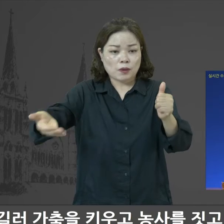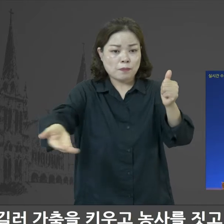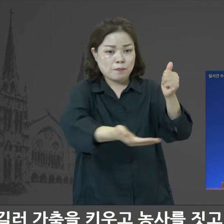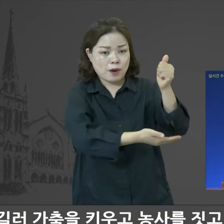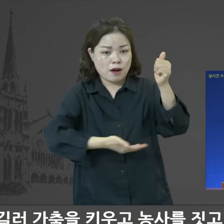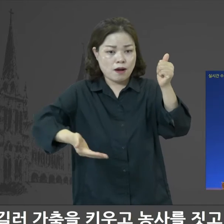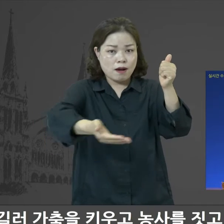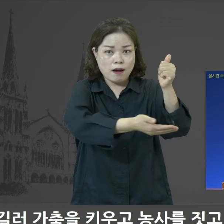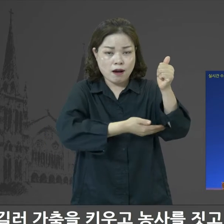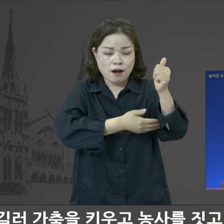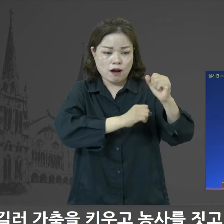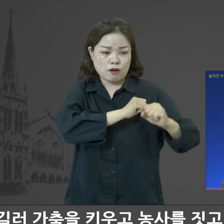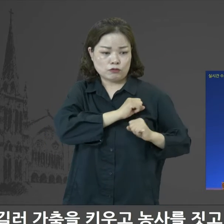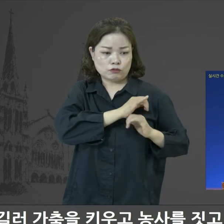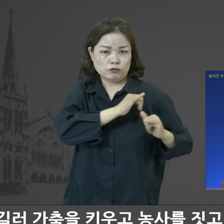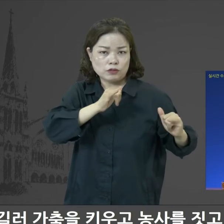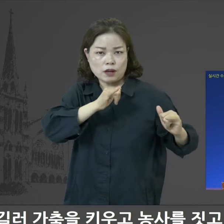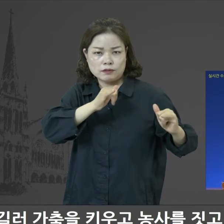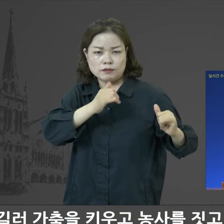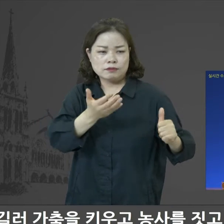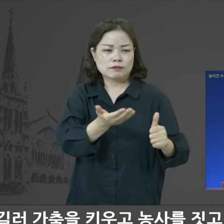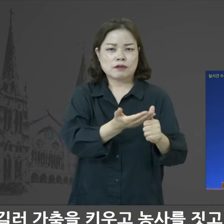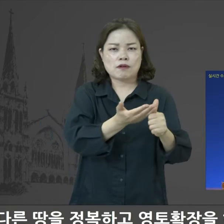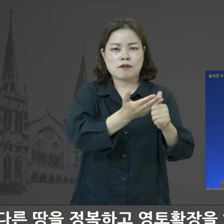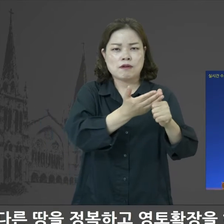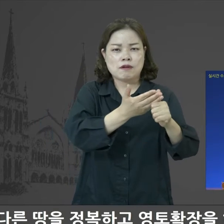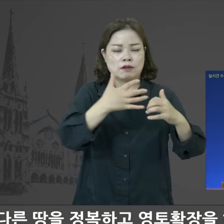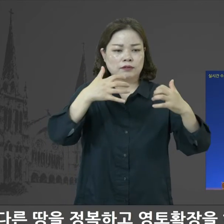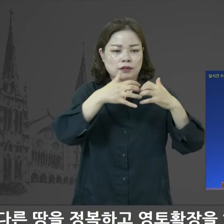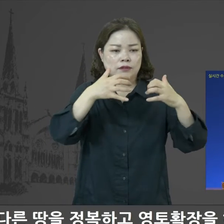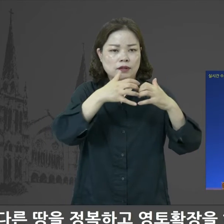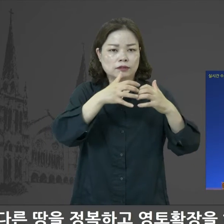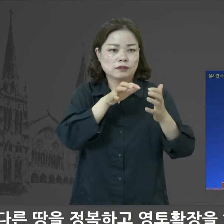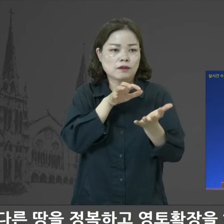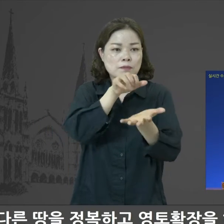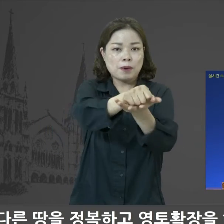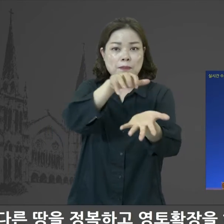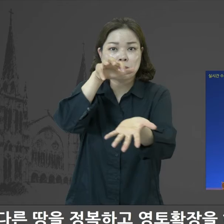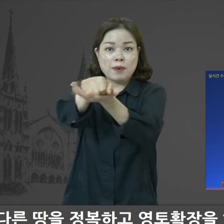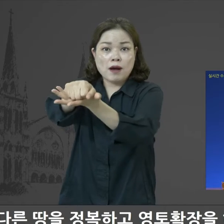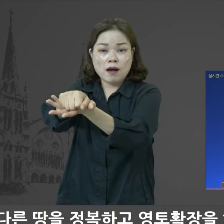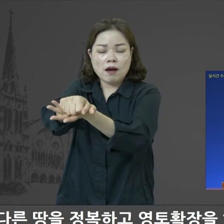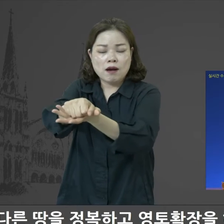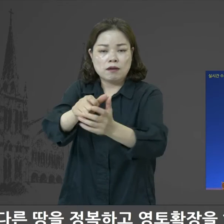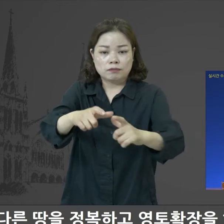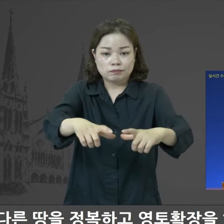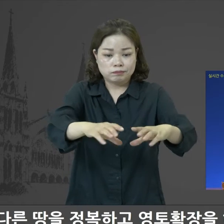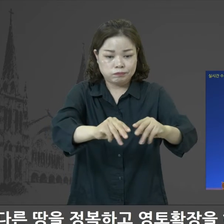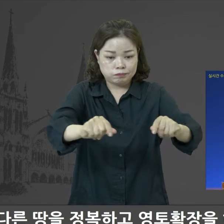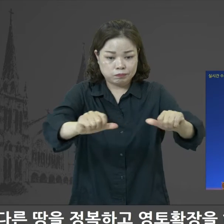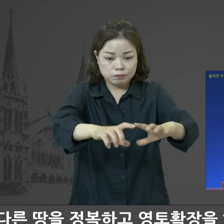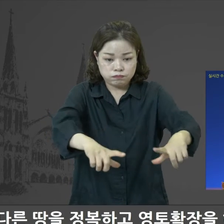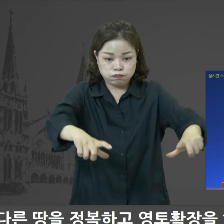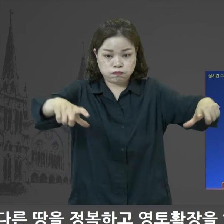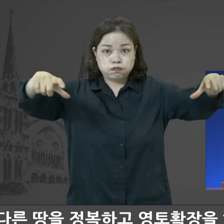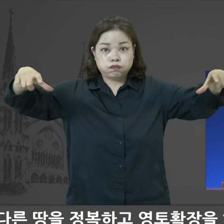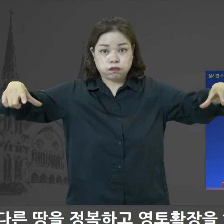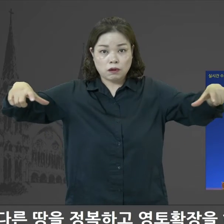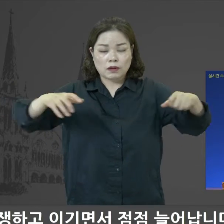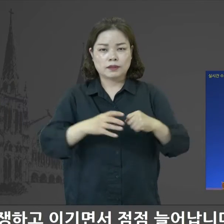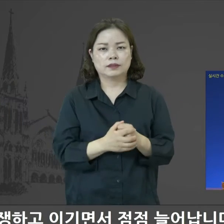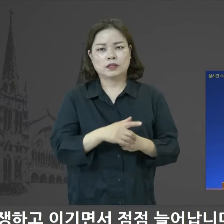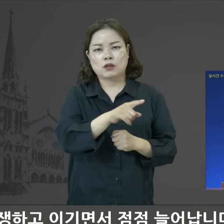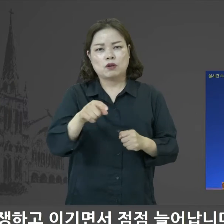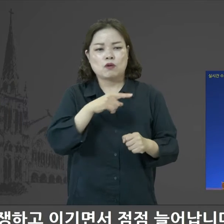냅니다. 군사를 키웁니다. 전쟁합니다. 이깁니다. 점점 늘어나는 거죠. 그래서 고대 사회에서는 홍수로부터